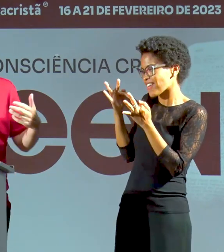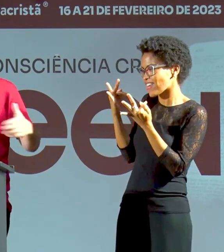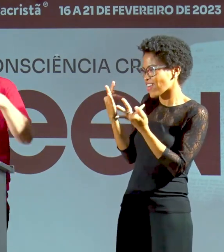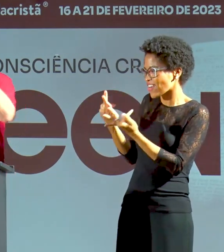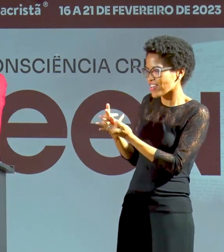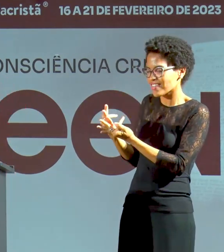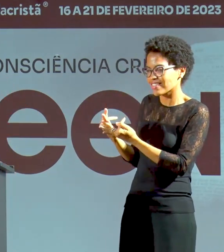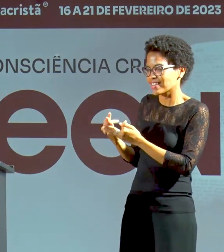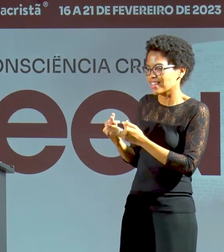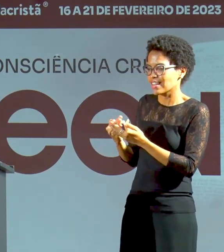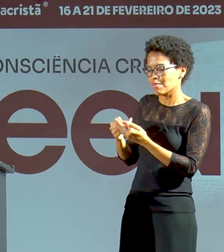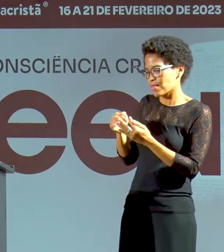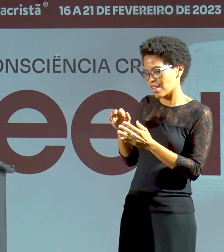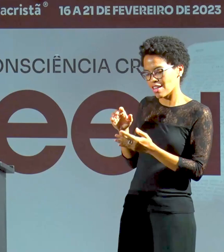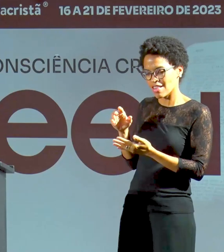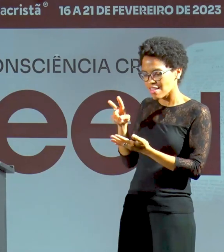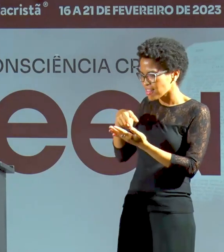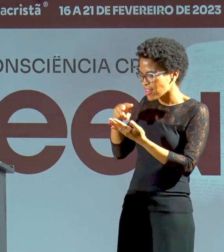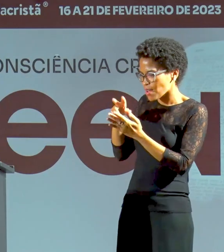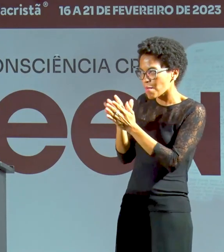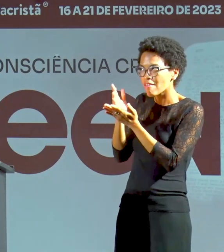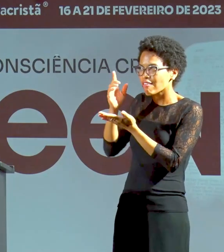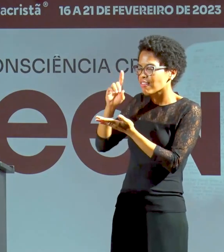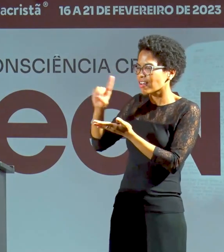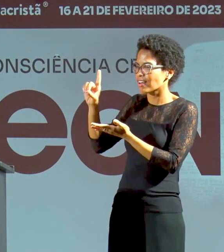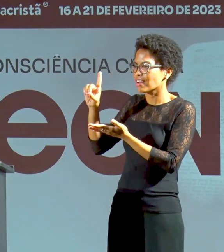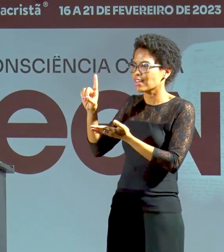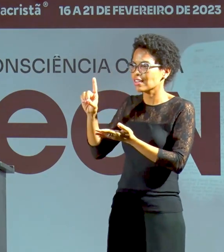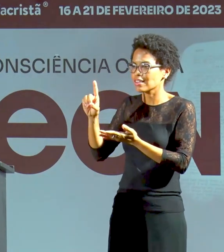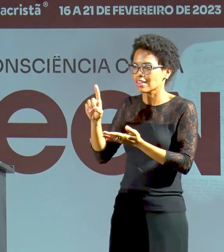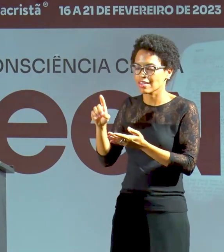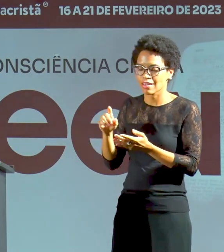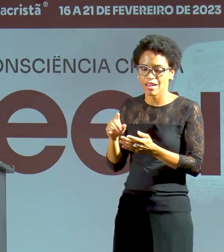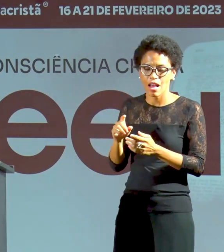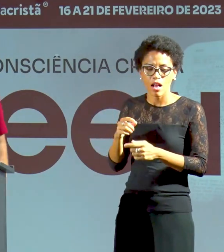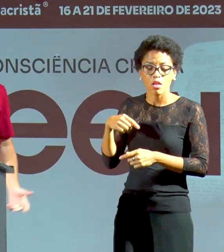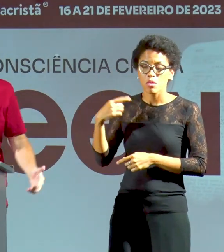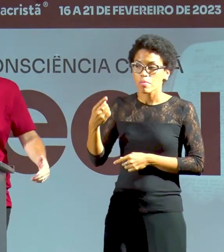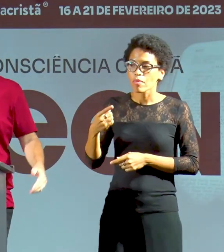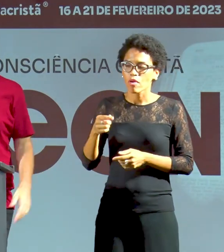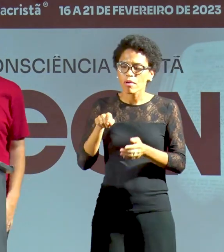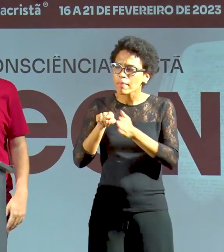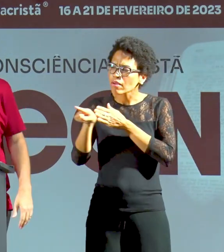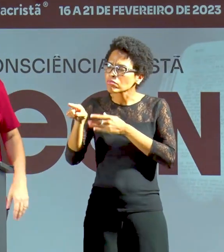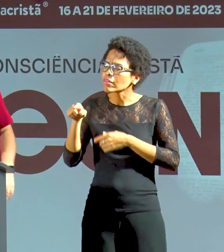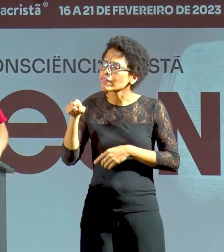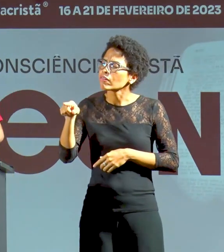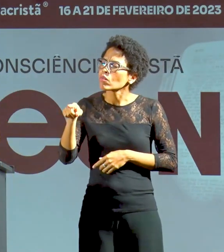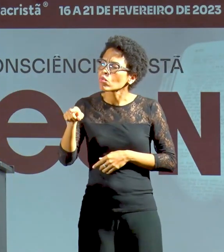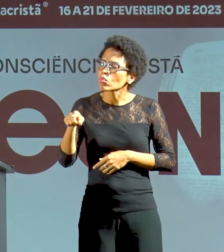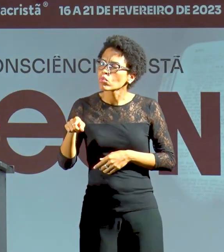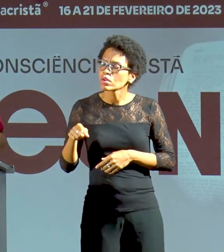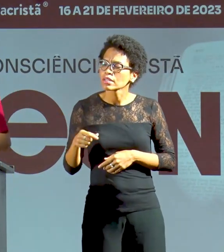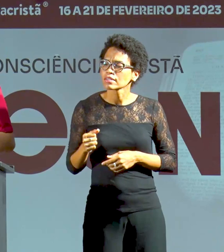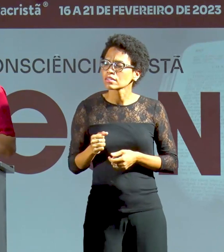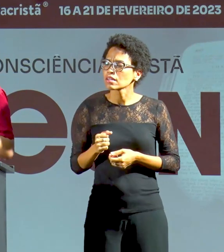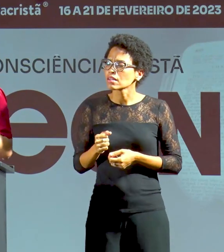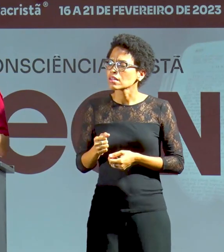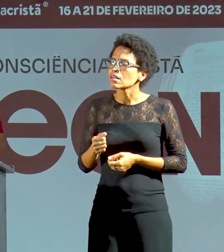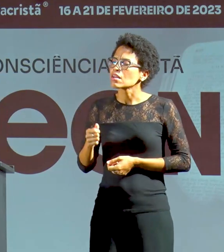SS Talia gostava de ler a Bíblia tal e eu perguntei pro menino que tava acabando de chegar falei você cara que que